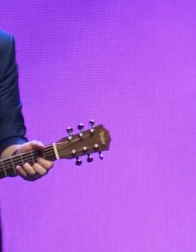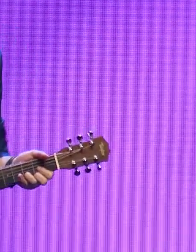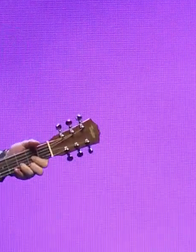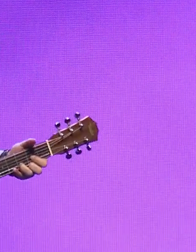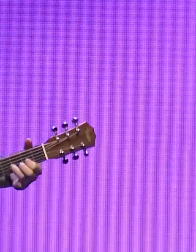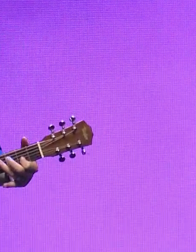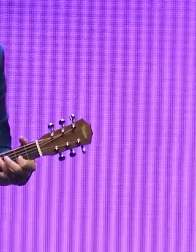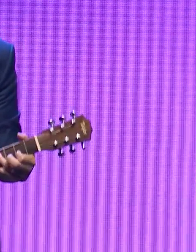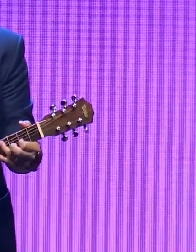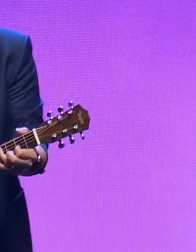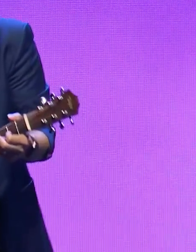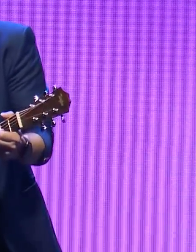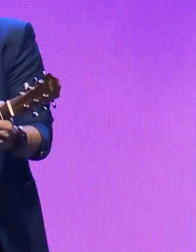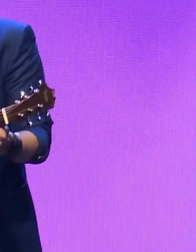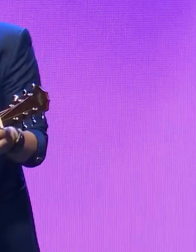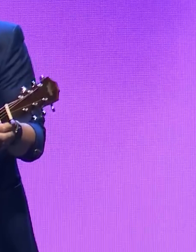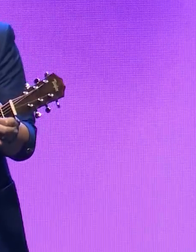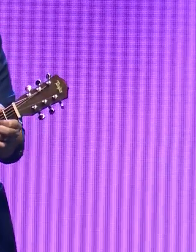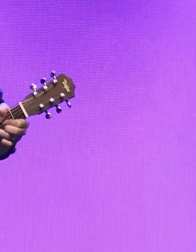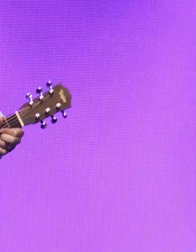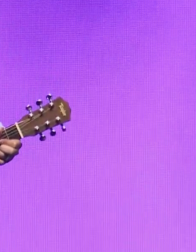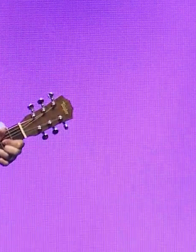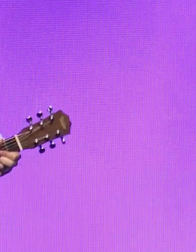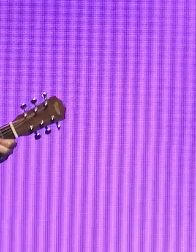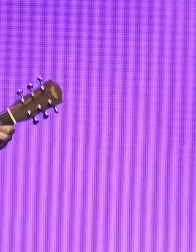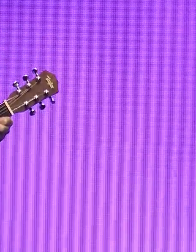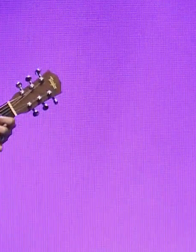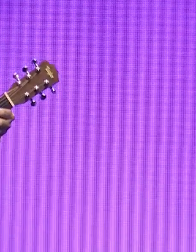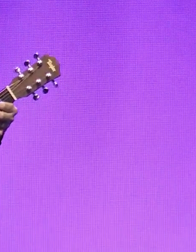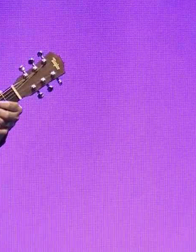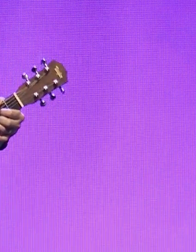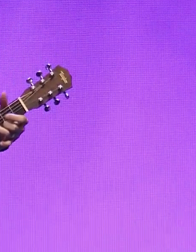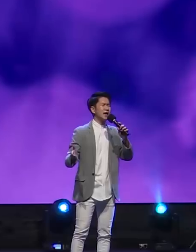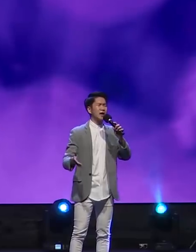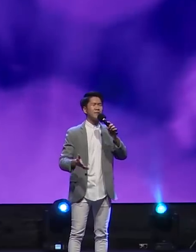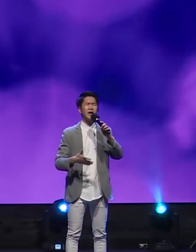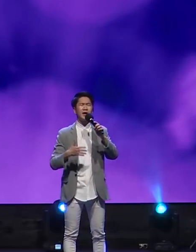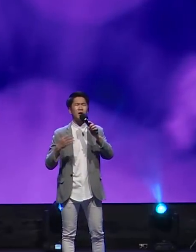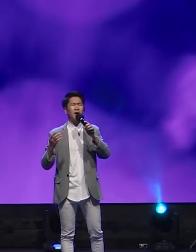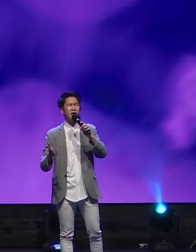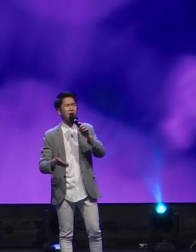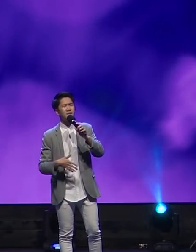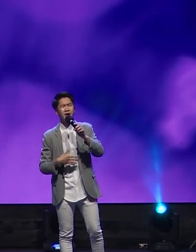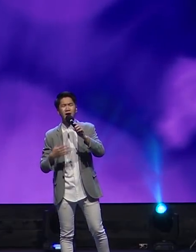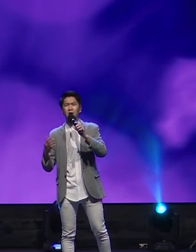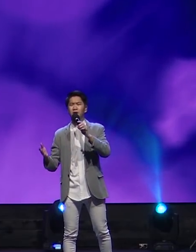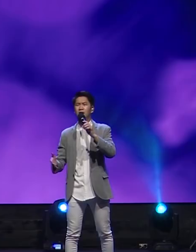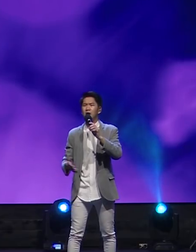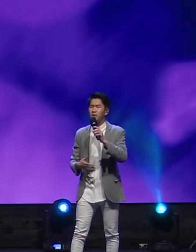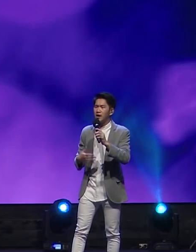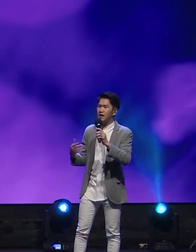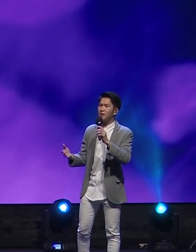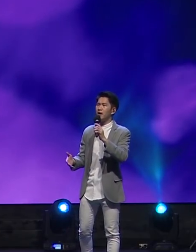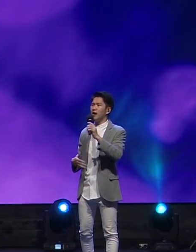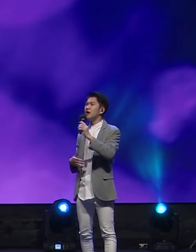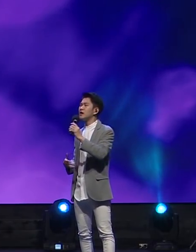Mari bangkit berdiri bersama-sama, kita menyembah Dia, Allah yang setia,